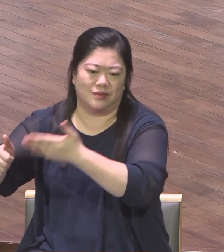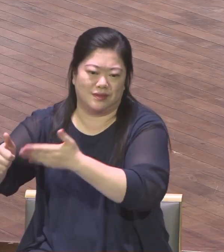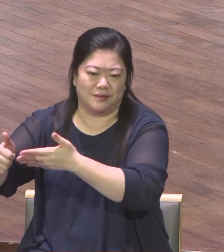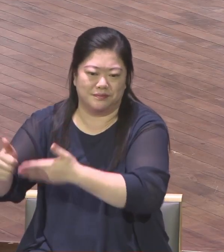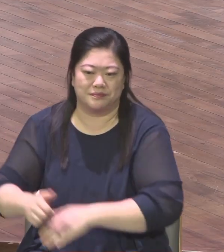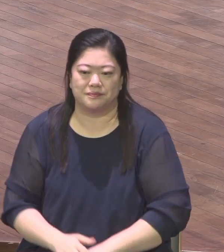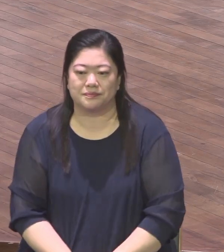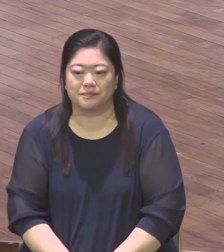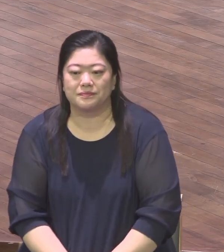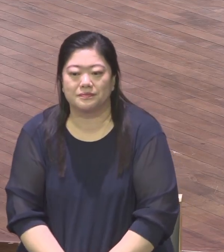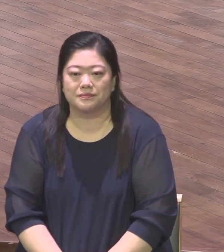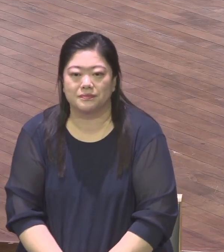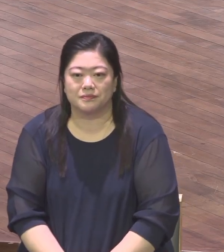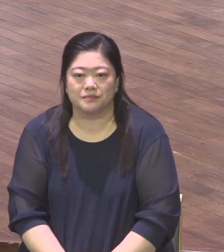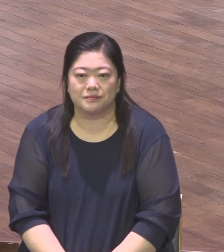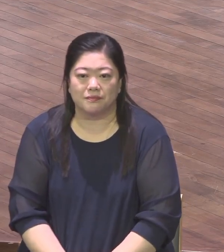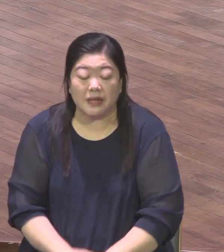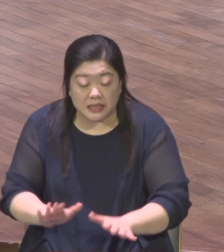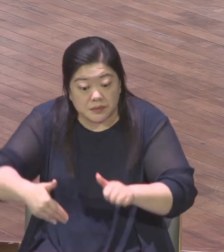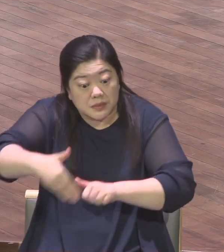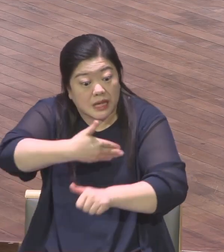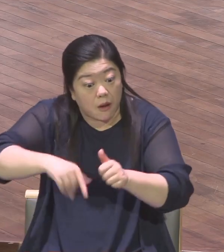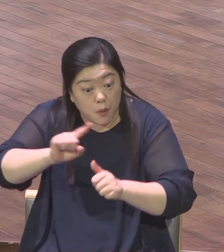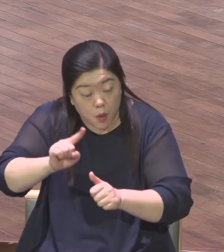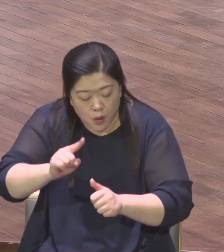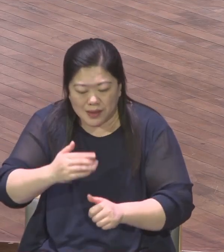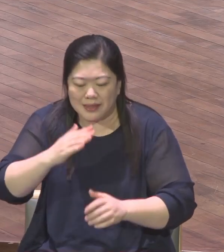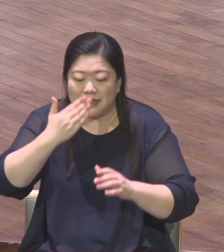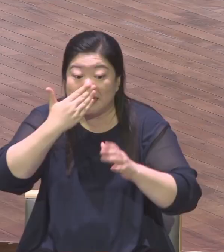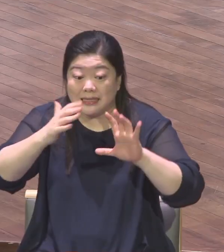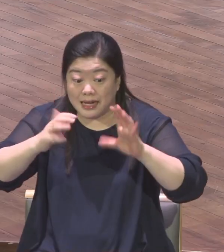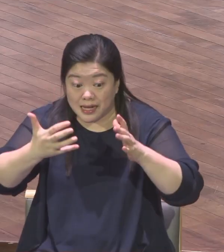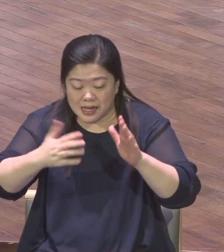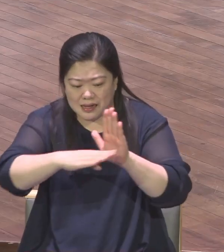배경은 남유다가